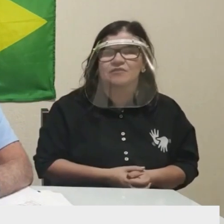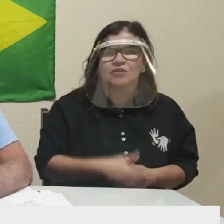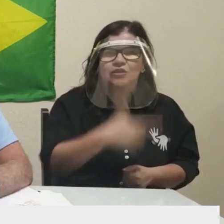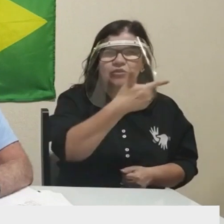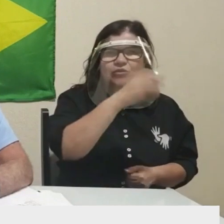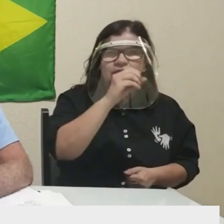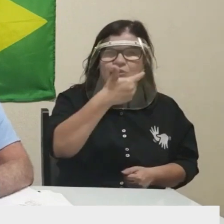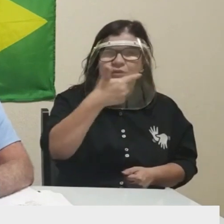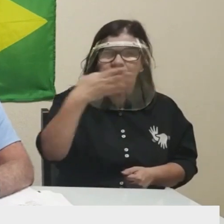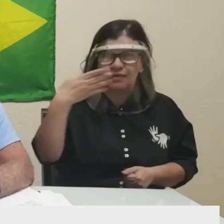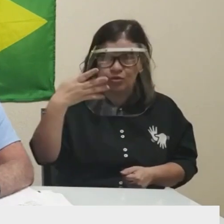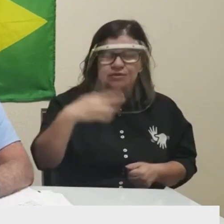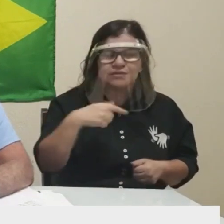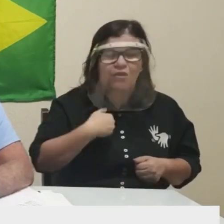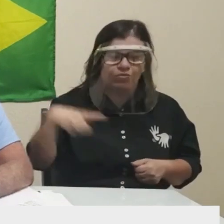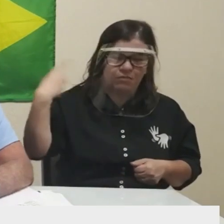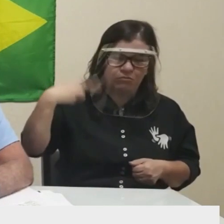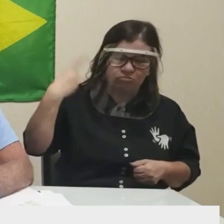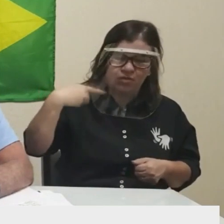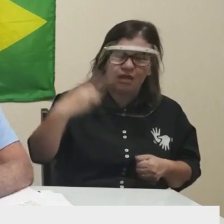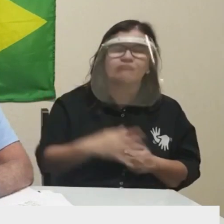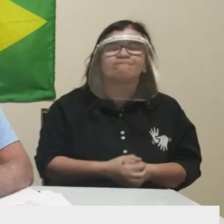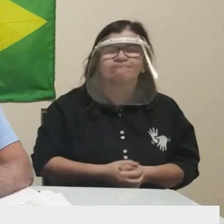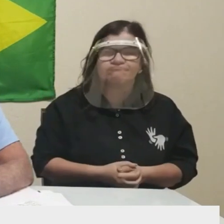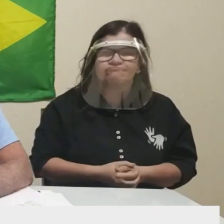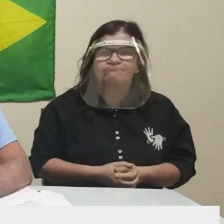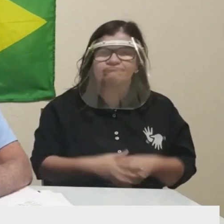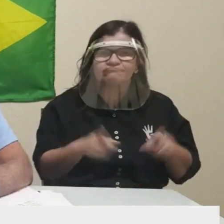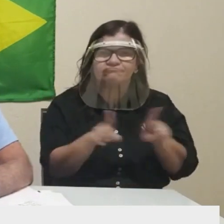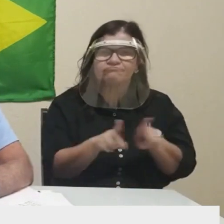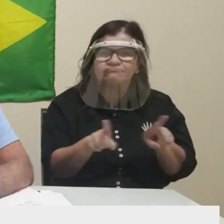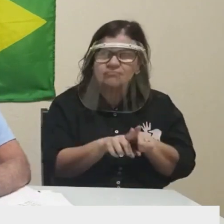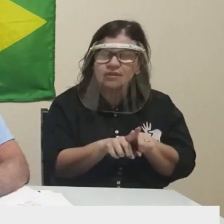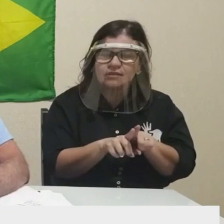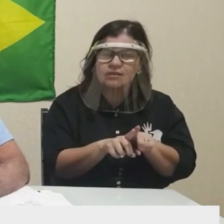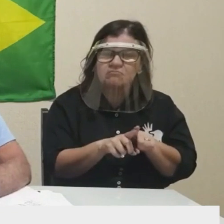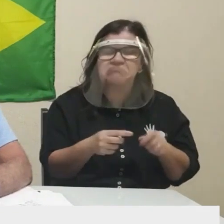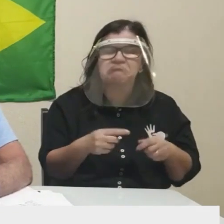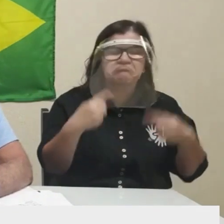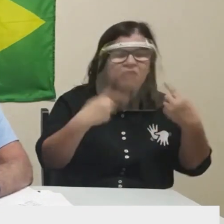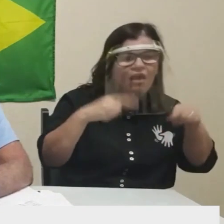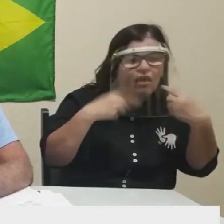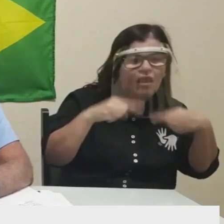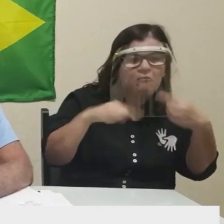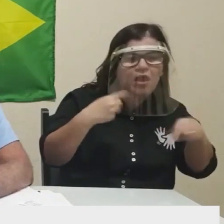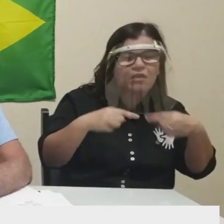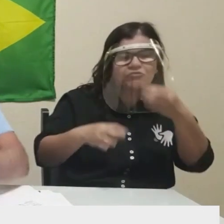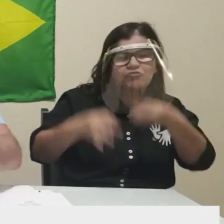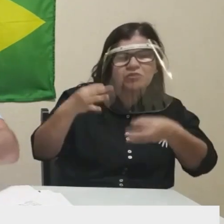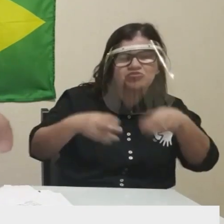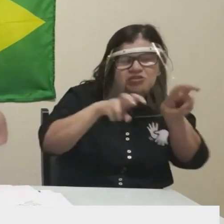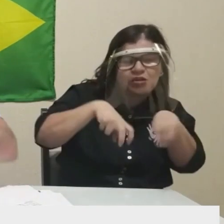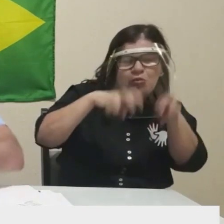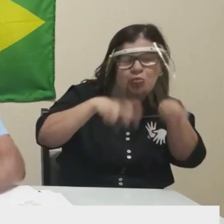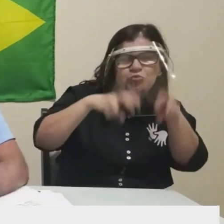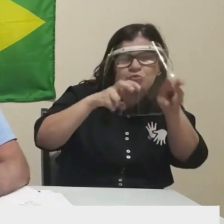E ocupei a tribuna da Câmara e critiquei uma injunção normativa à época do Ministério da Agricultura que